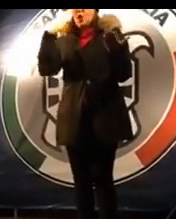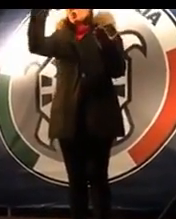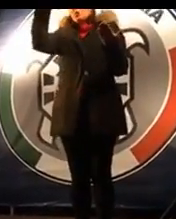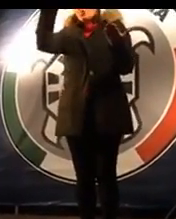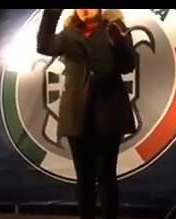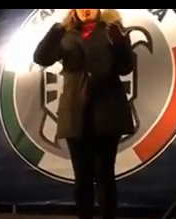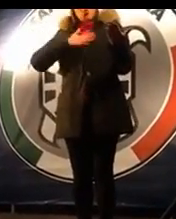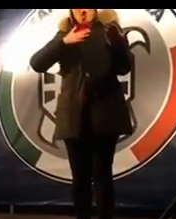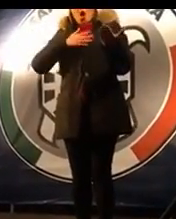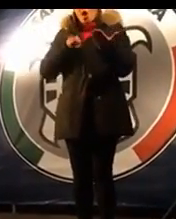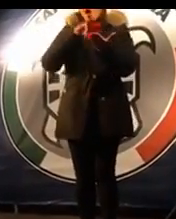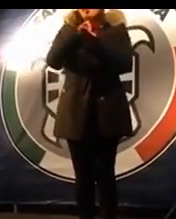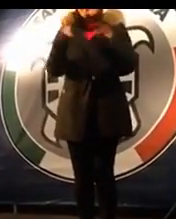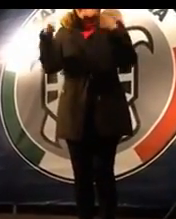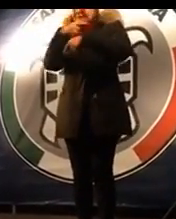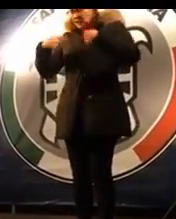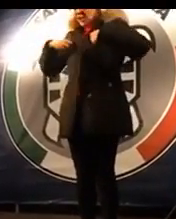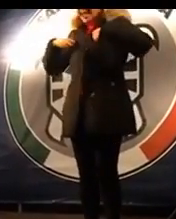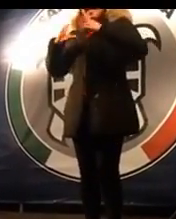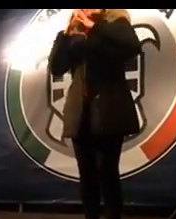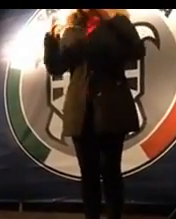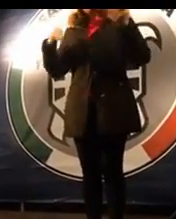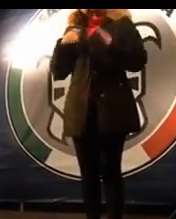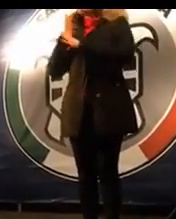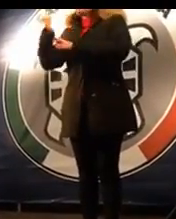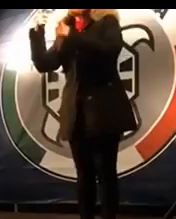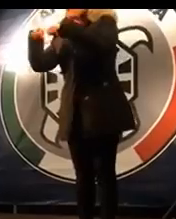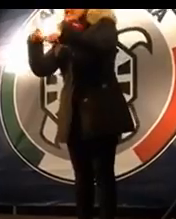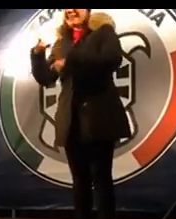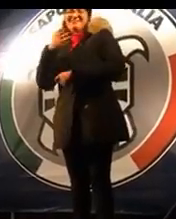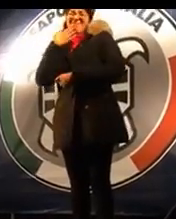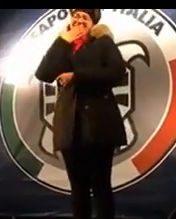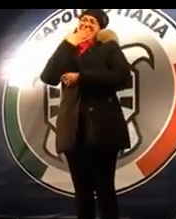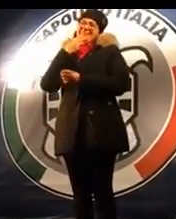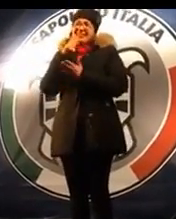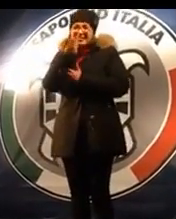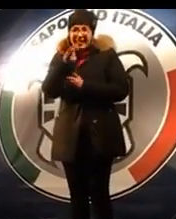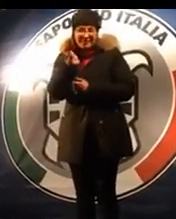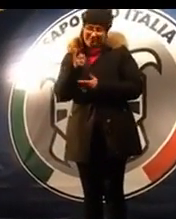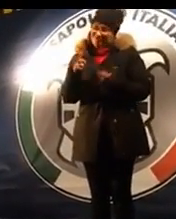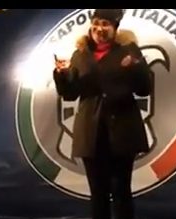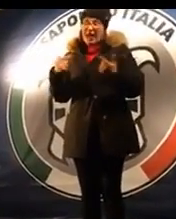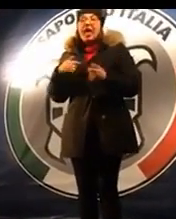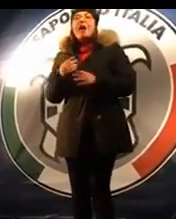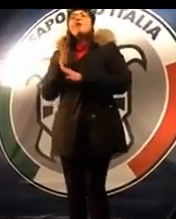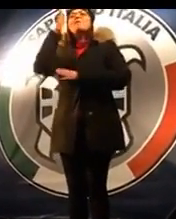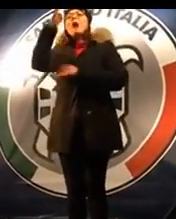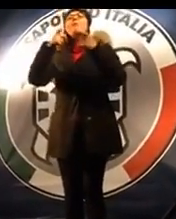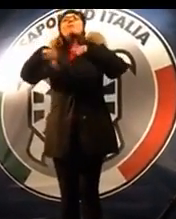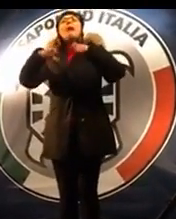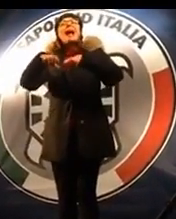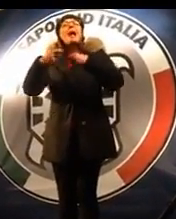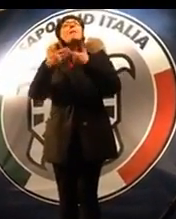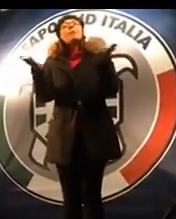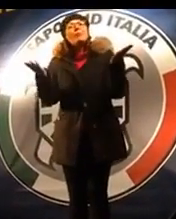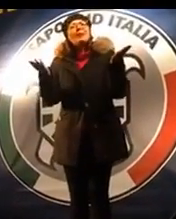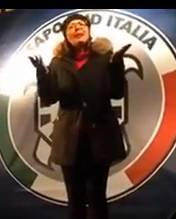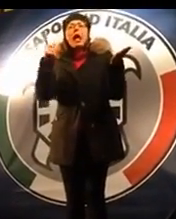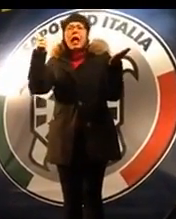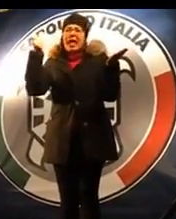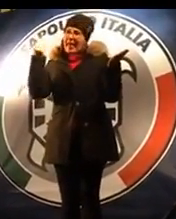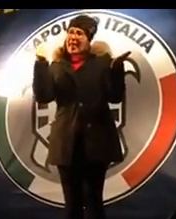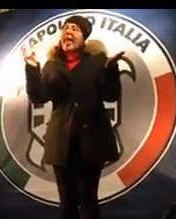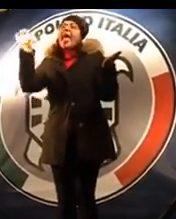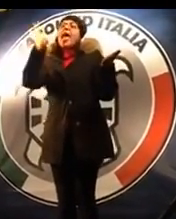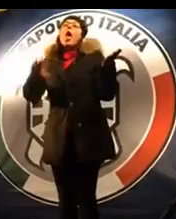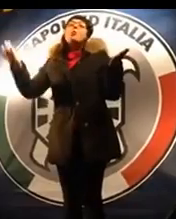andare avanti, mentre i nostri quando vanno in banca gli ridono in faccia. Se noi parliamo di una banca pubblica, addirittura l'Unione Europea ci fa la